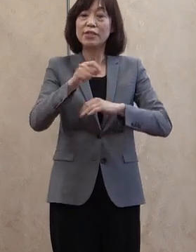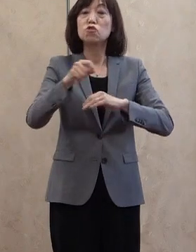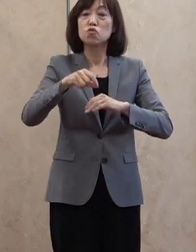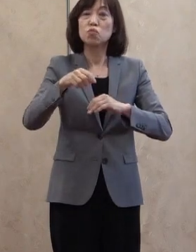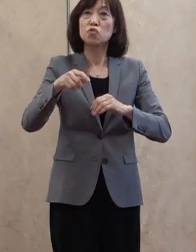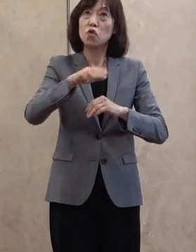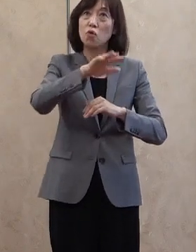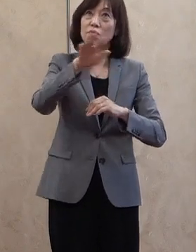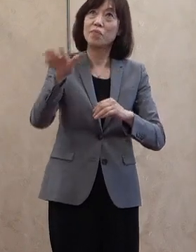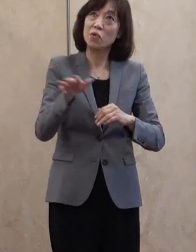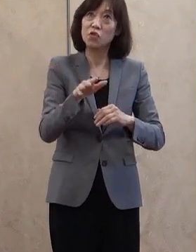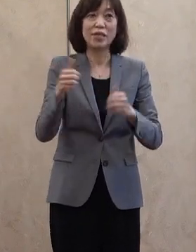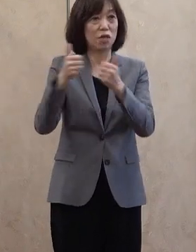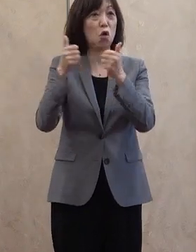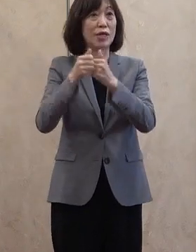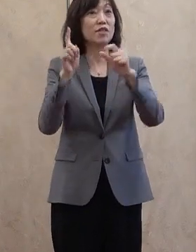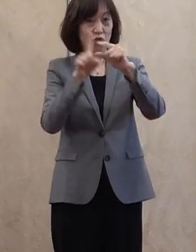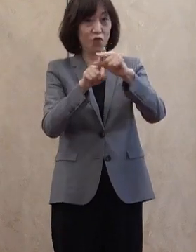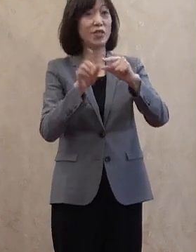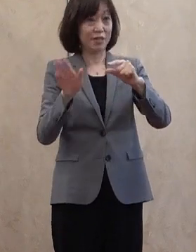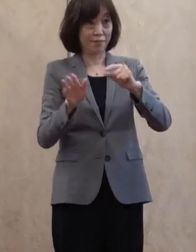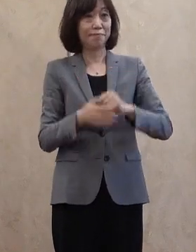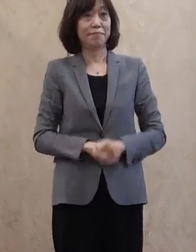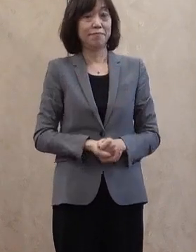協議中であります。